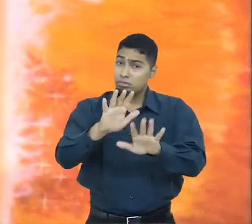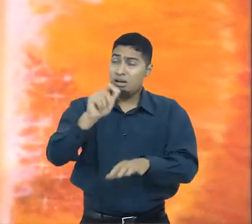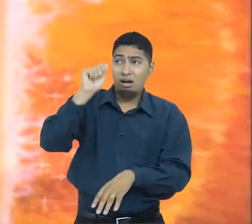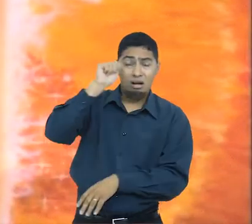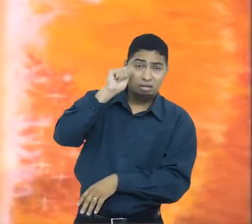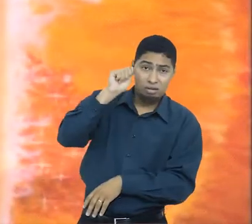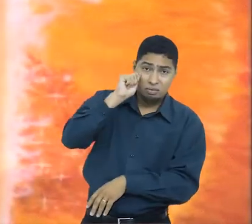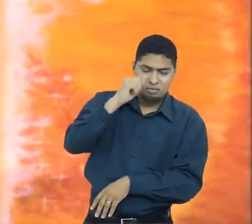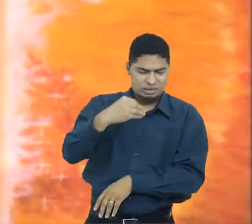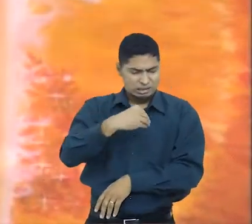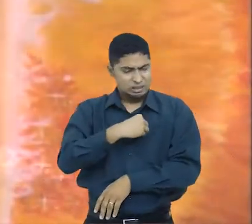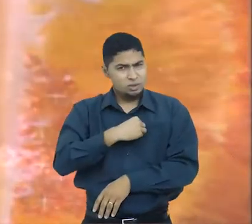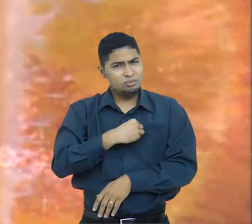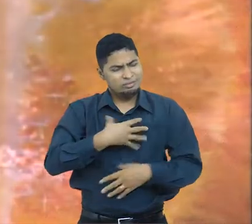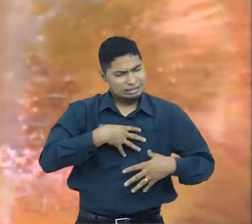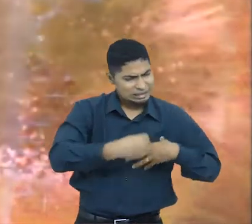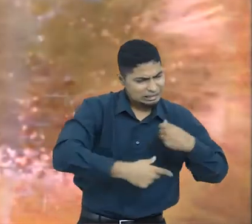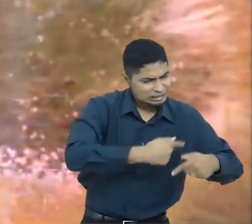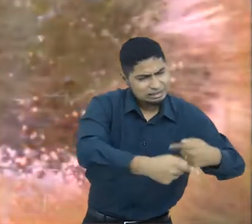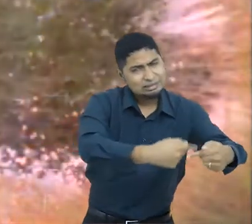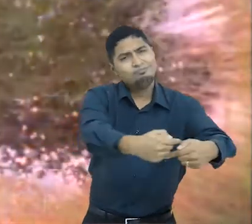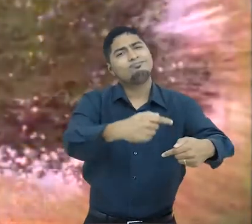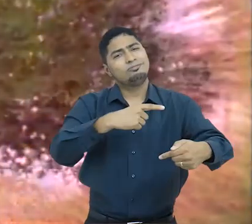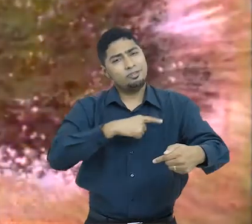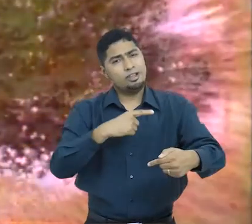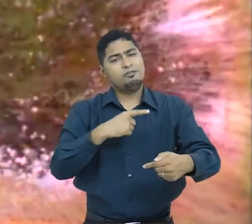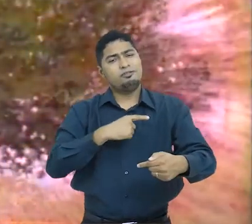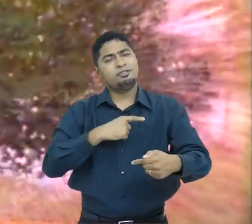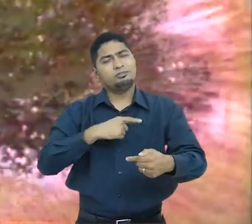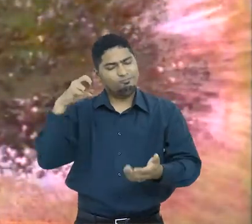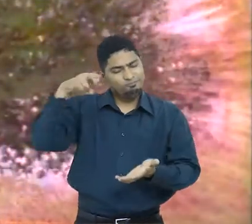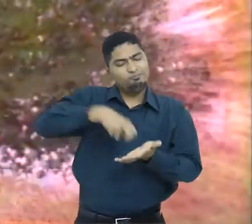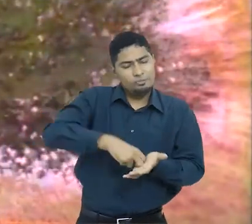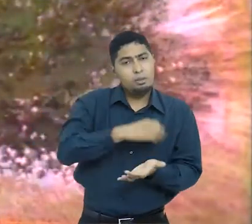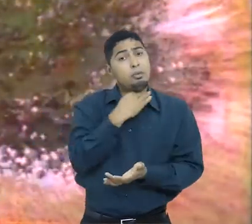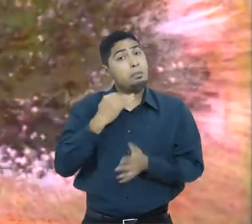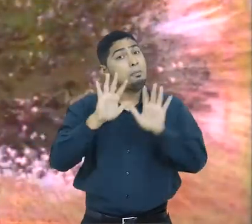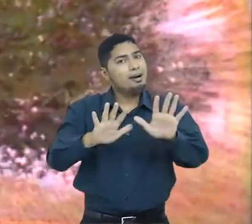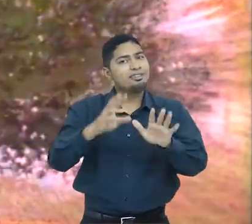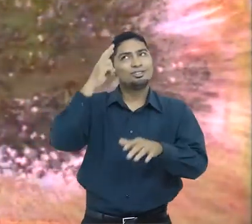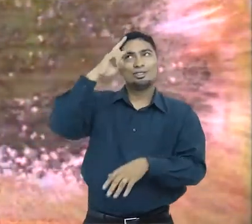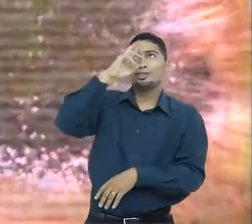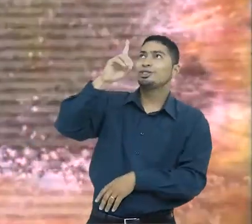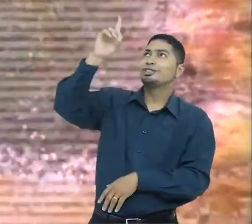Adão pecou, todas as pessoas foram condenadas à morte. Mas na história de Deus,